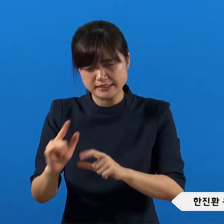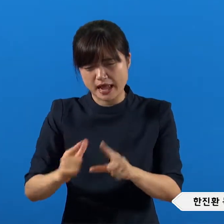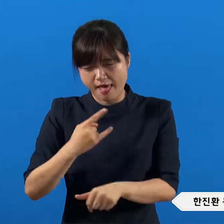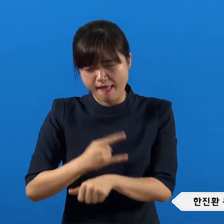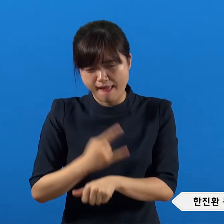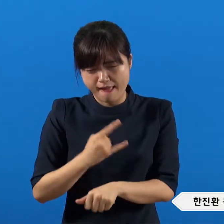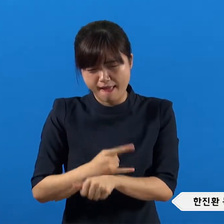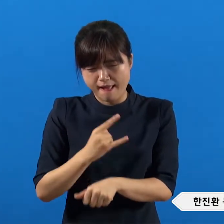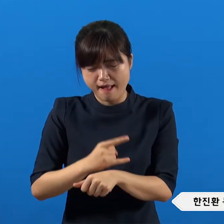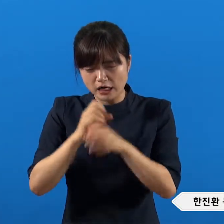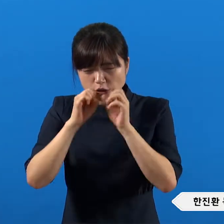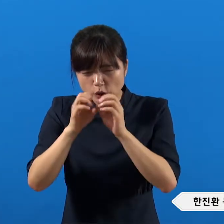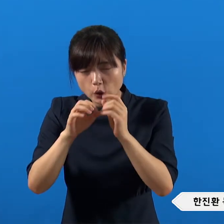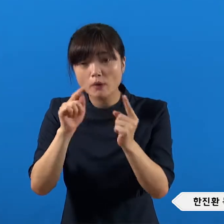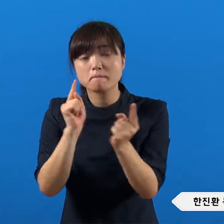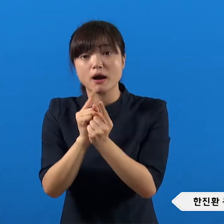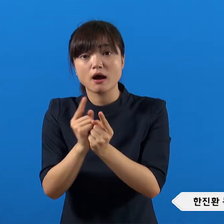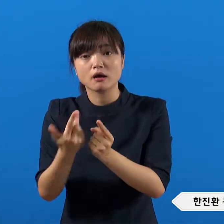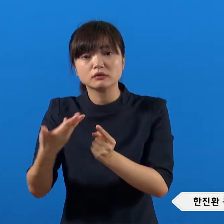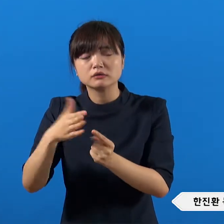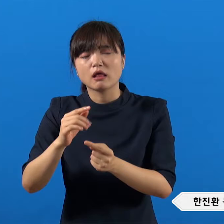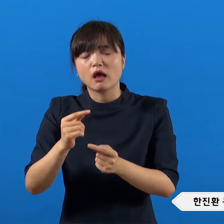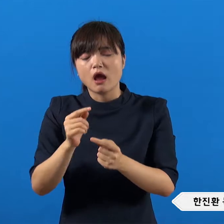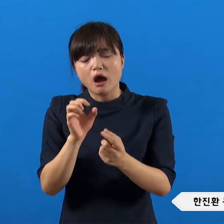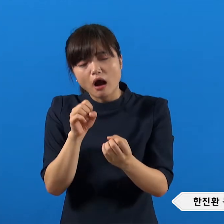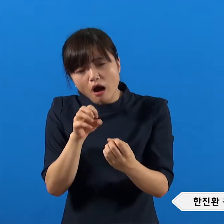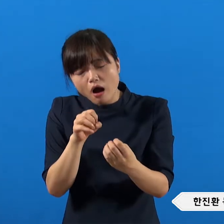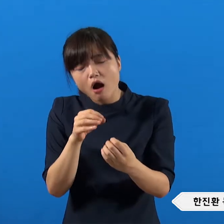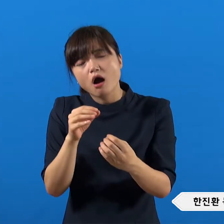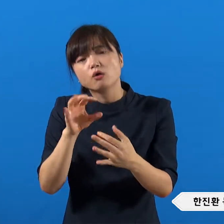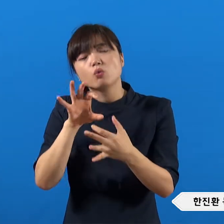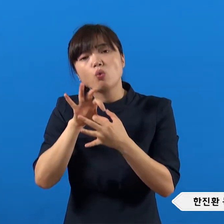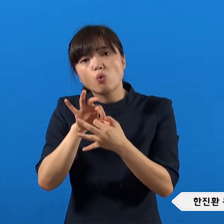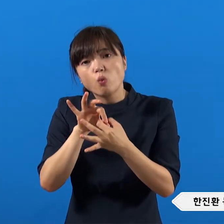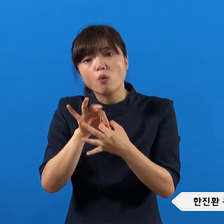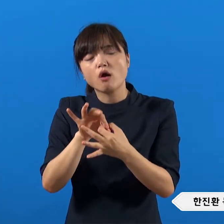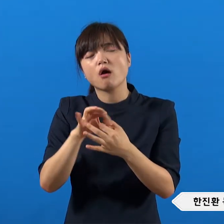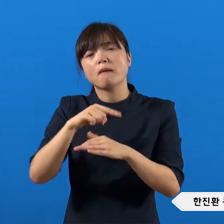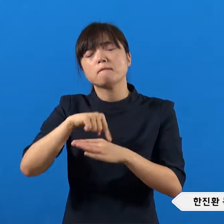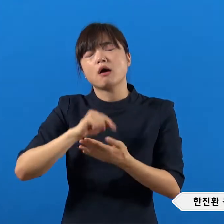준비하는 선교사님 만났는데 정말 가슴이 뜨거워졌습니다.